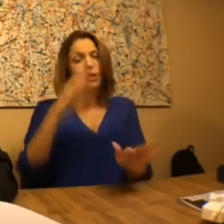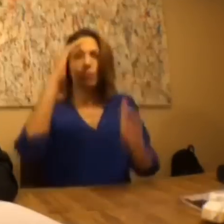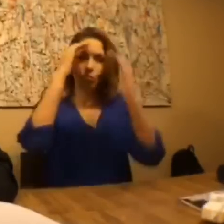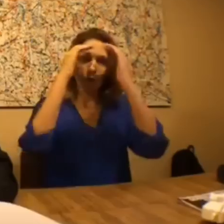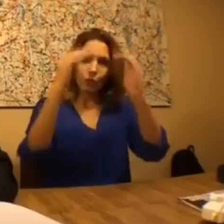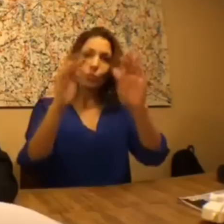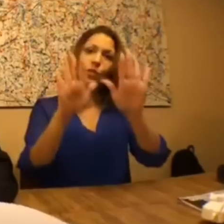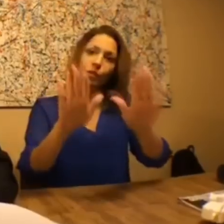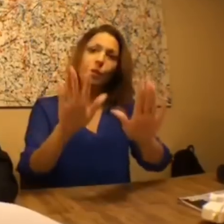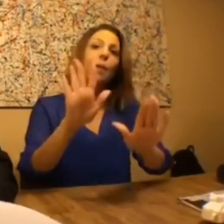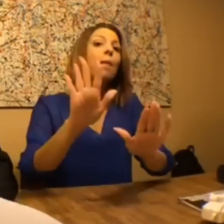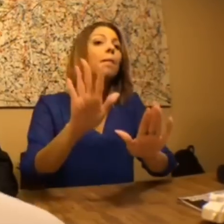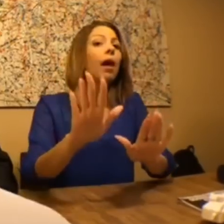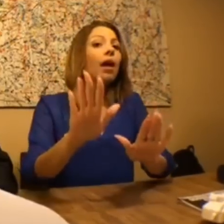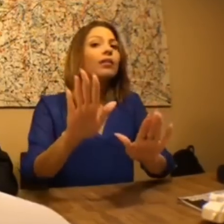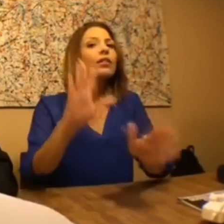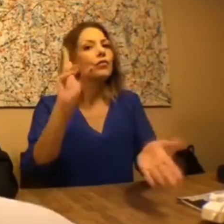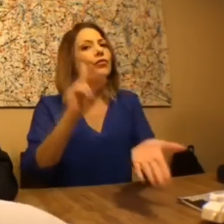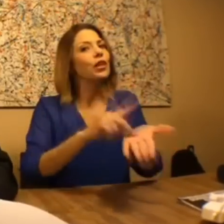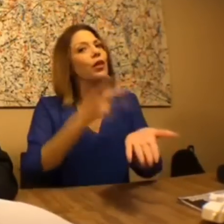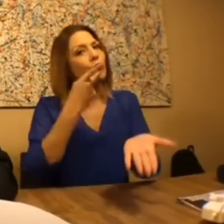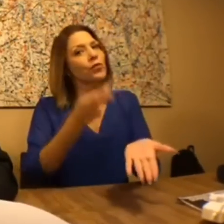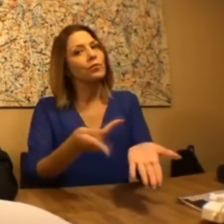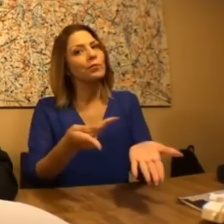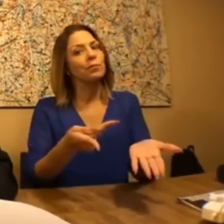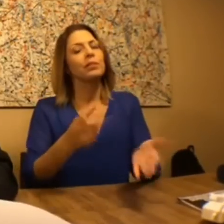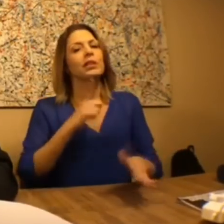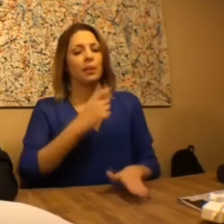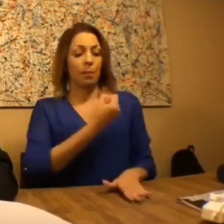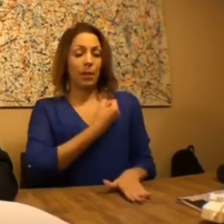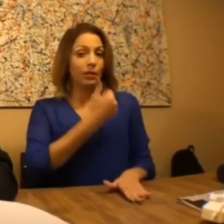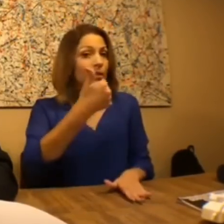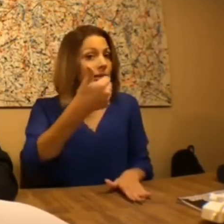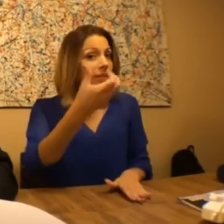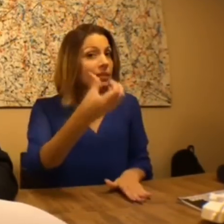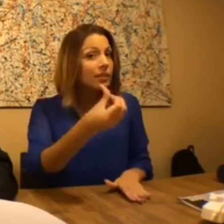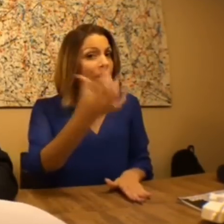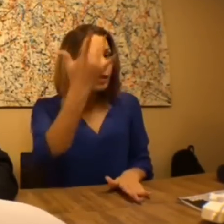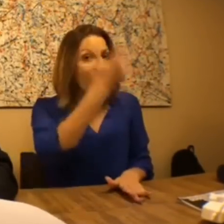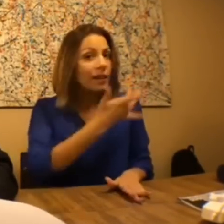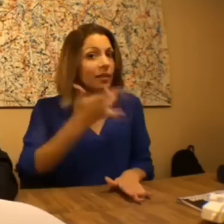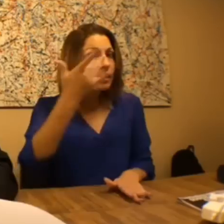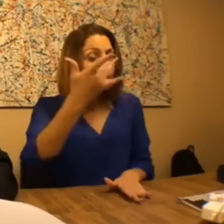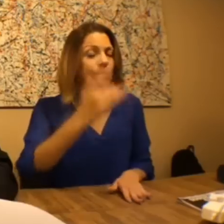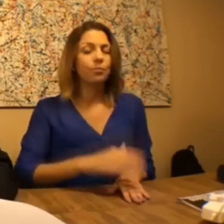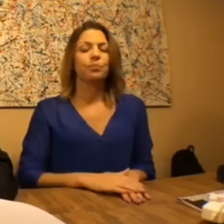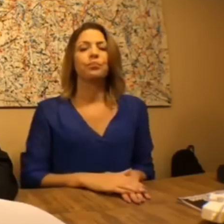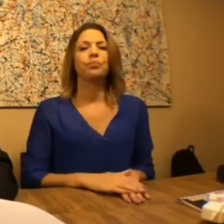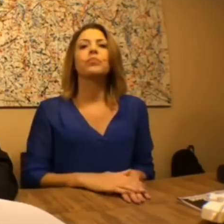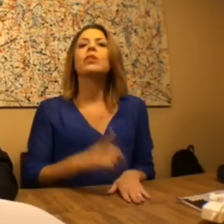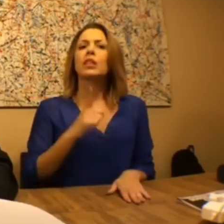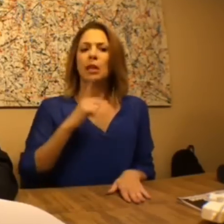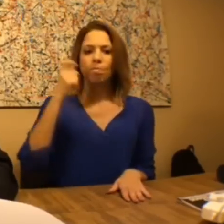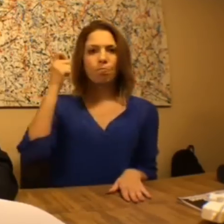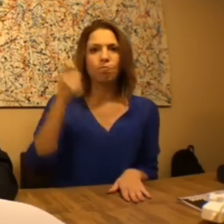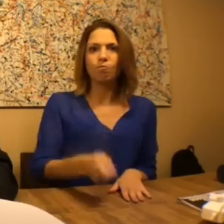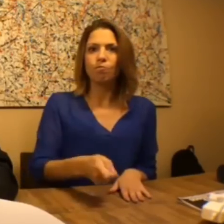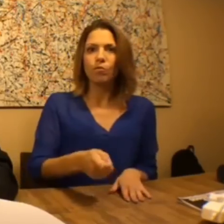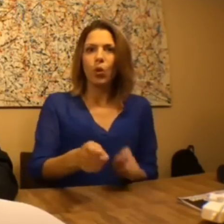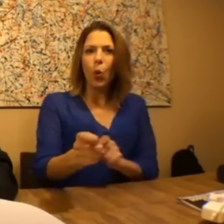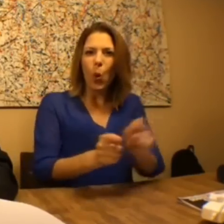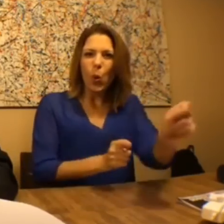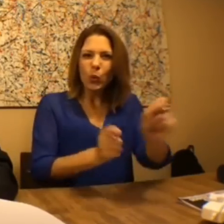mim, mas você não pode fugir da verdade. Está aqui na página 16. Implantar mecanismos de regulação